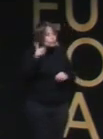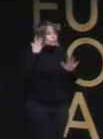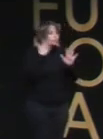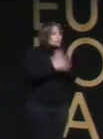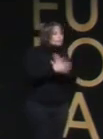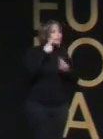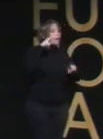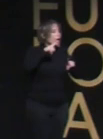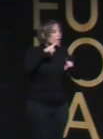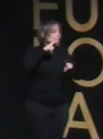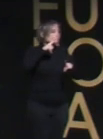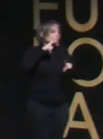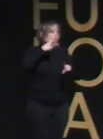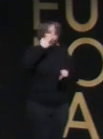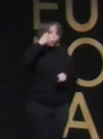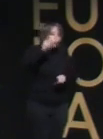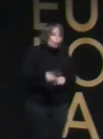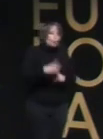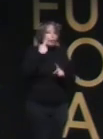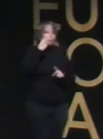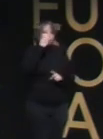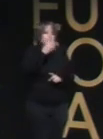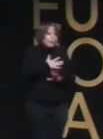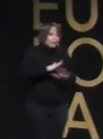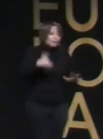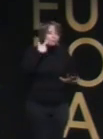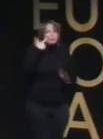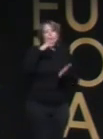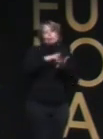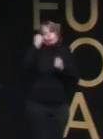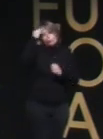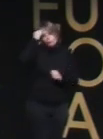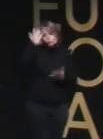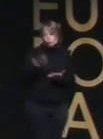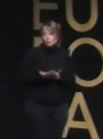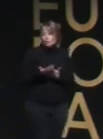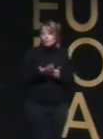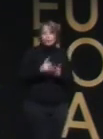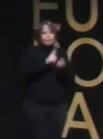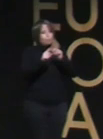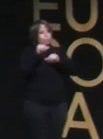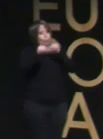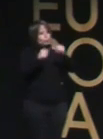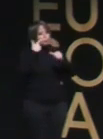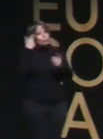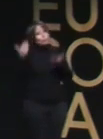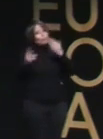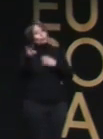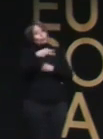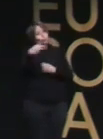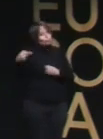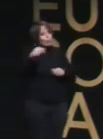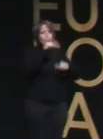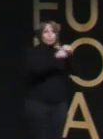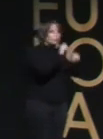merecido o no ha valido de la pena todo el esfuerzo de haber estudiado. No evaluamos ya el proceso, evaluamos el resultado. Entonces,